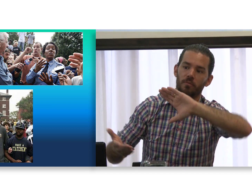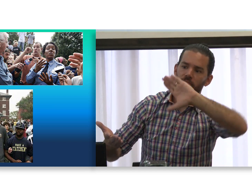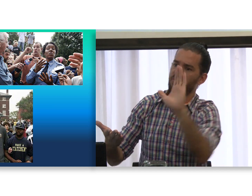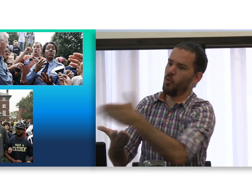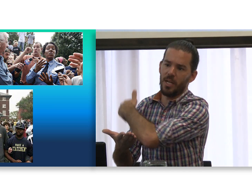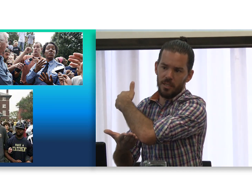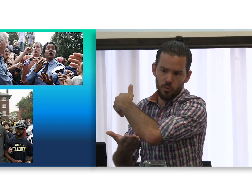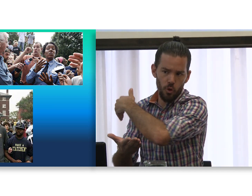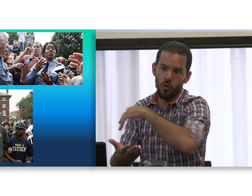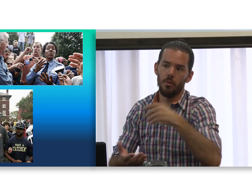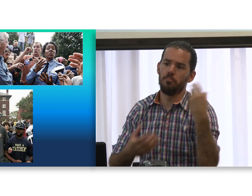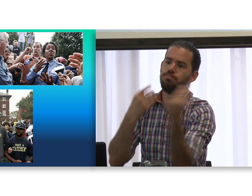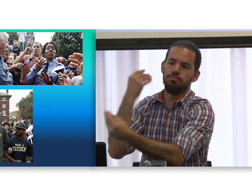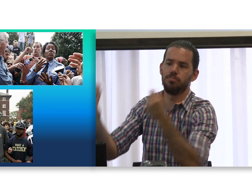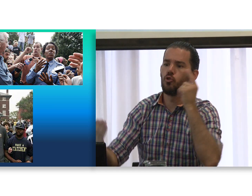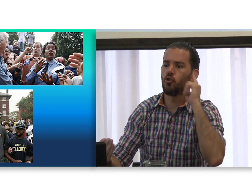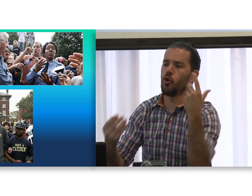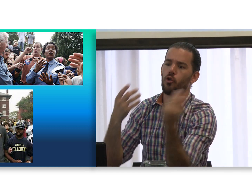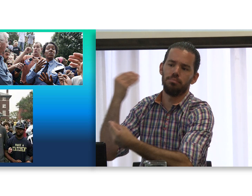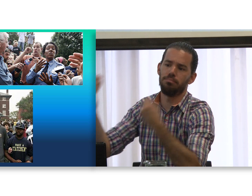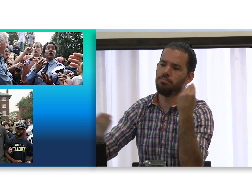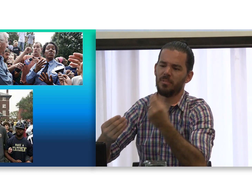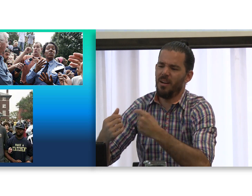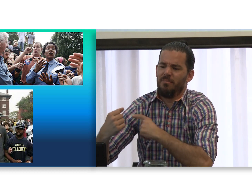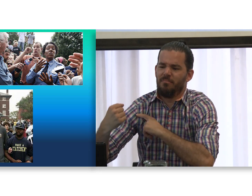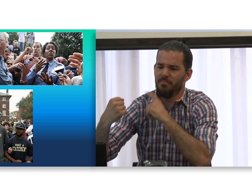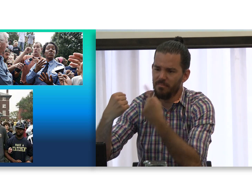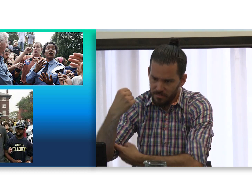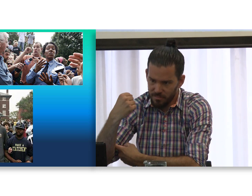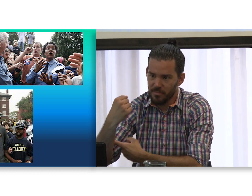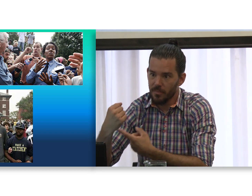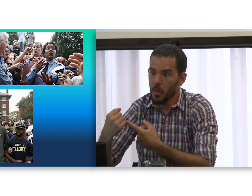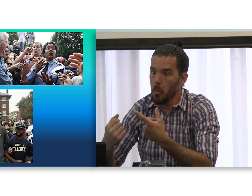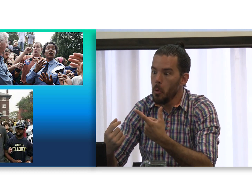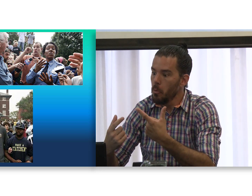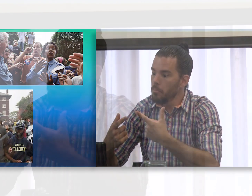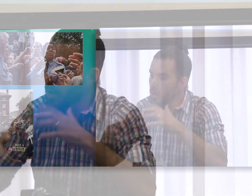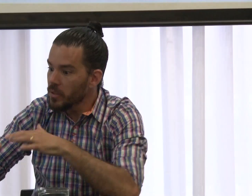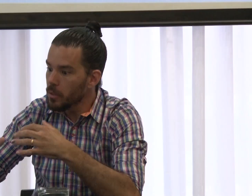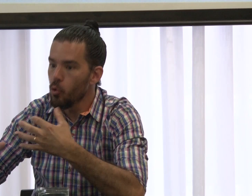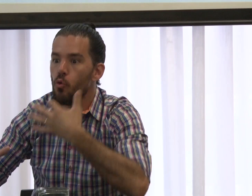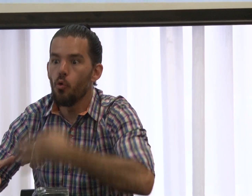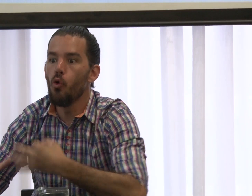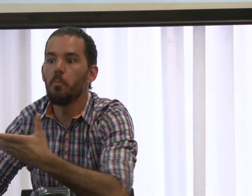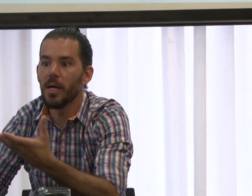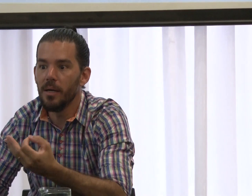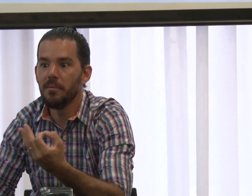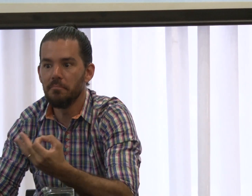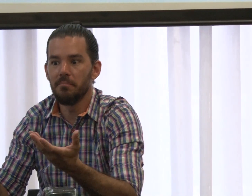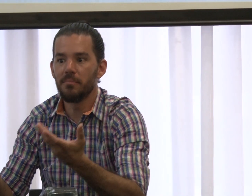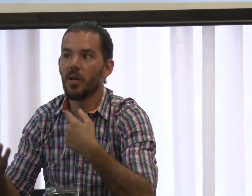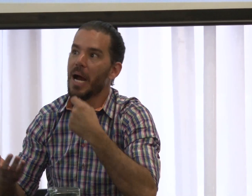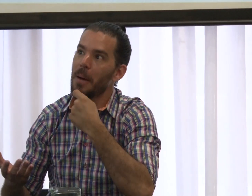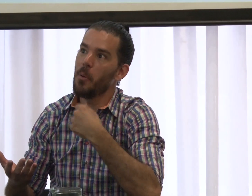los quieren poner, entonces los padres los incentivan a través de estas, no sé, hay de diferentes colores, de Superman, de